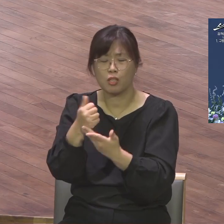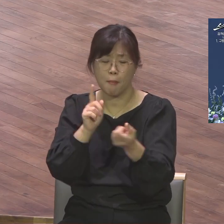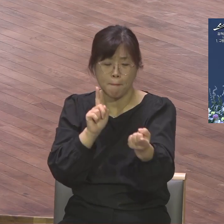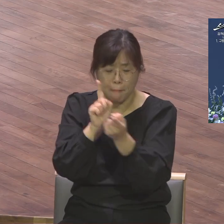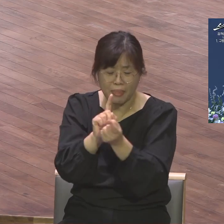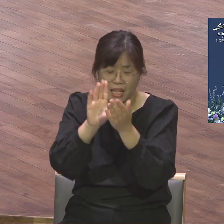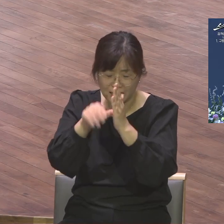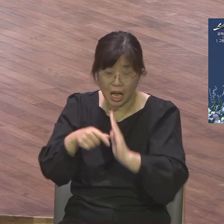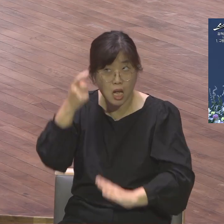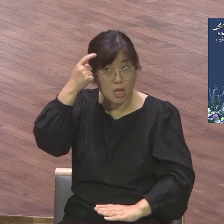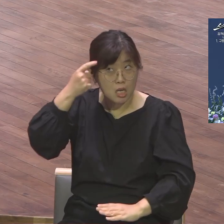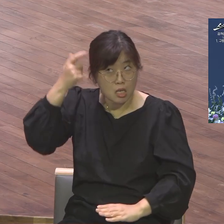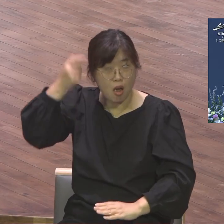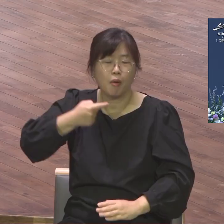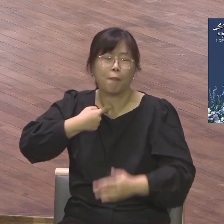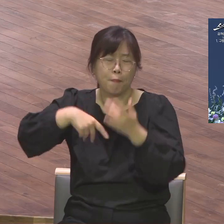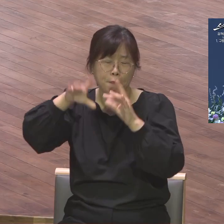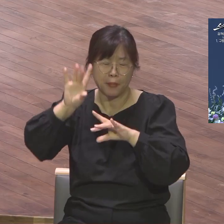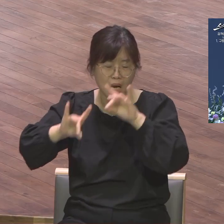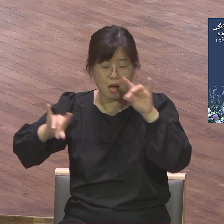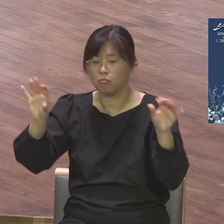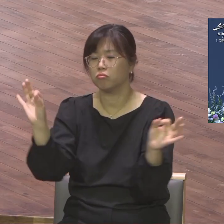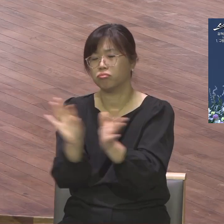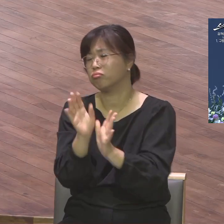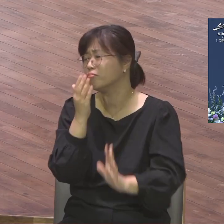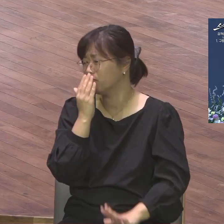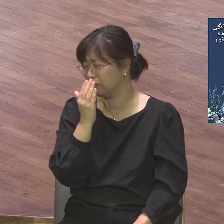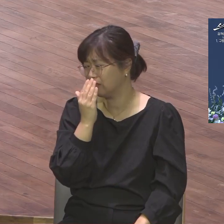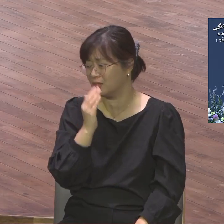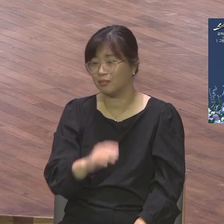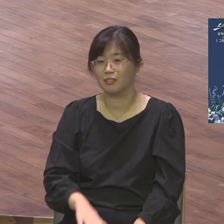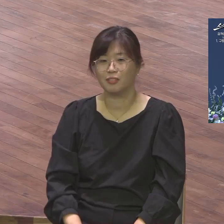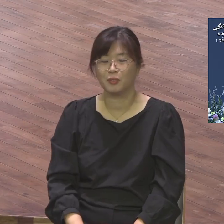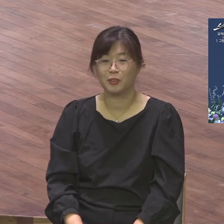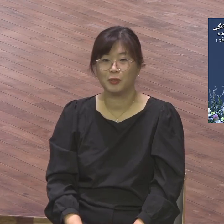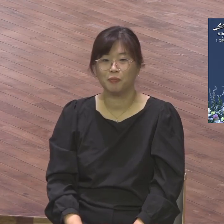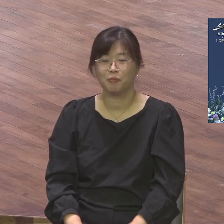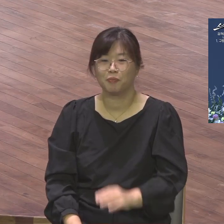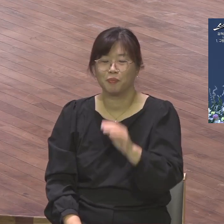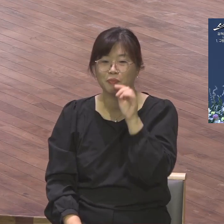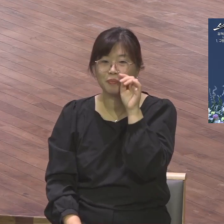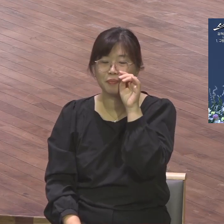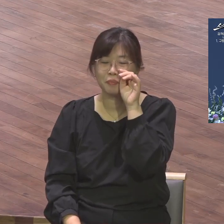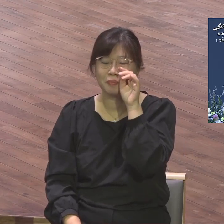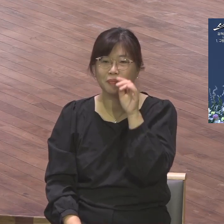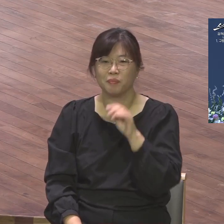오면서 변기에서 하나를 봤어요. BTS의 그